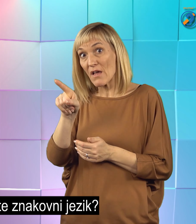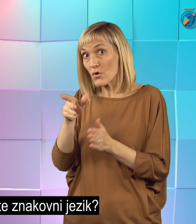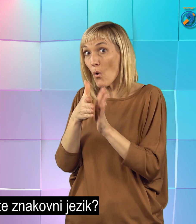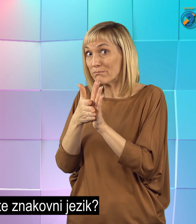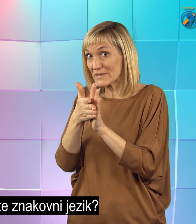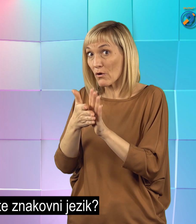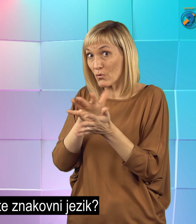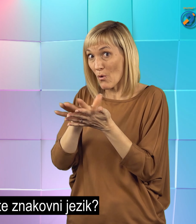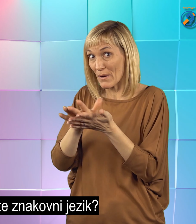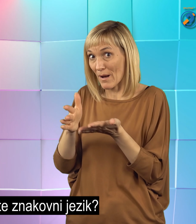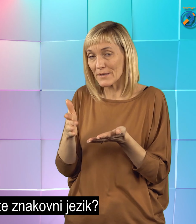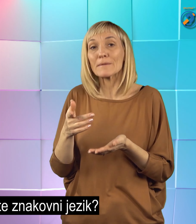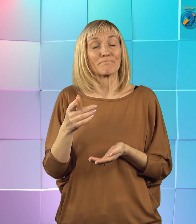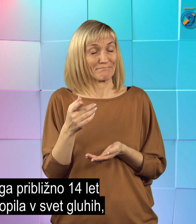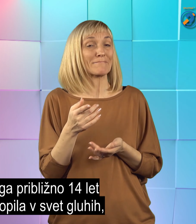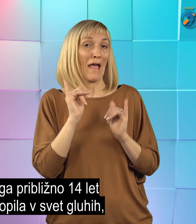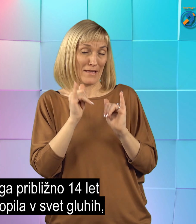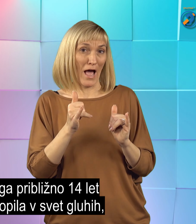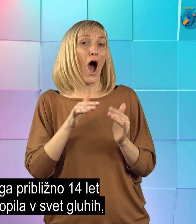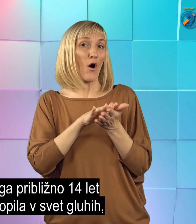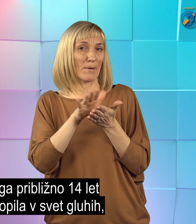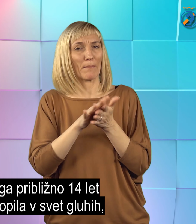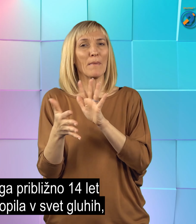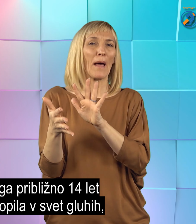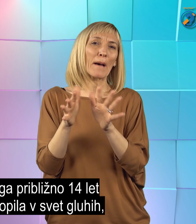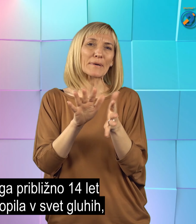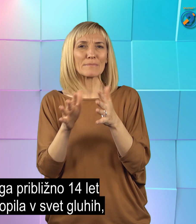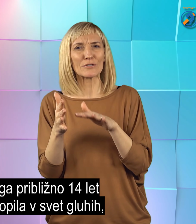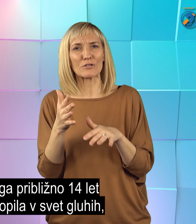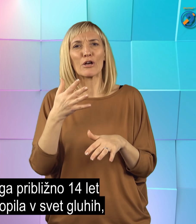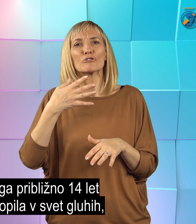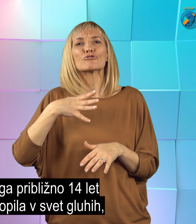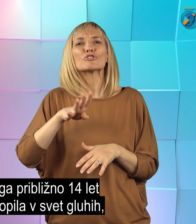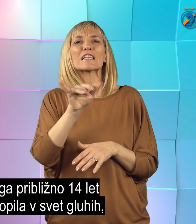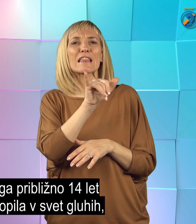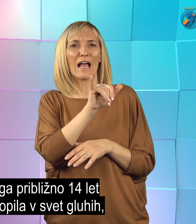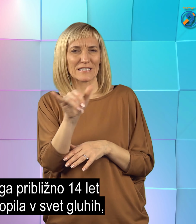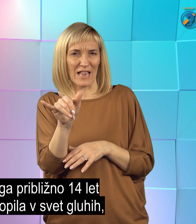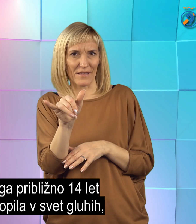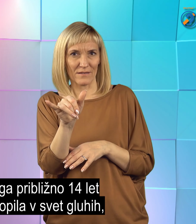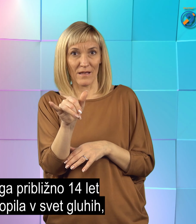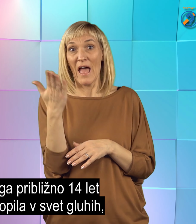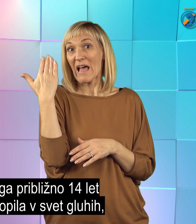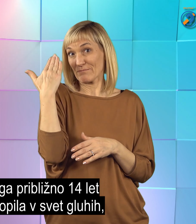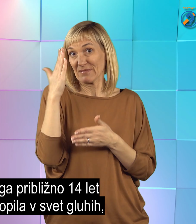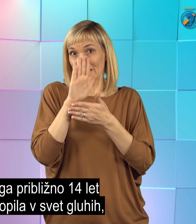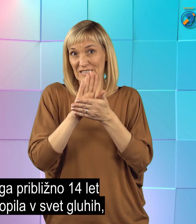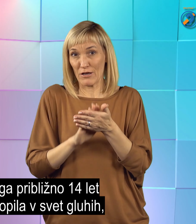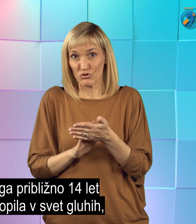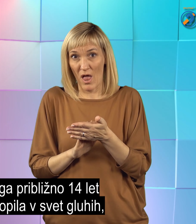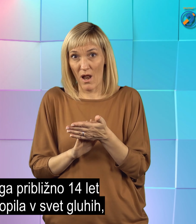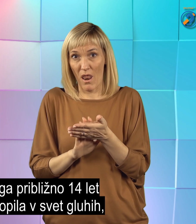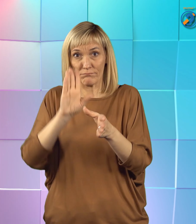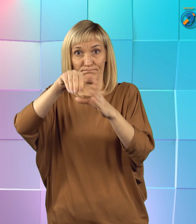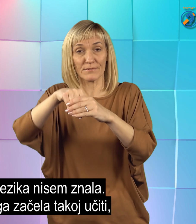jezik? Uporabljam ga približno 14 let in ko sem vstopila v svet gluhih, seveda